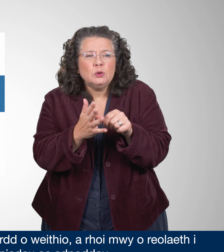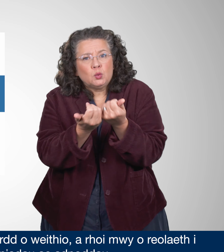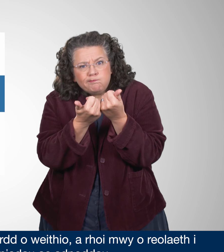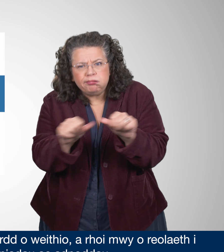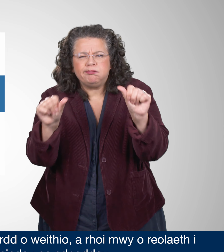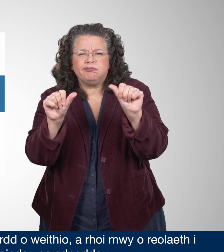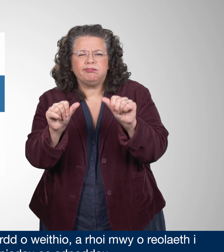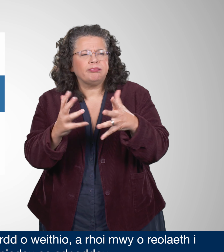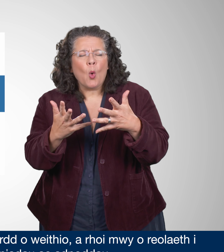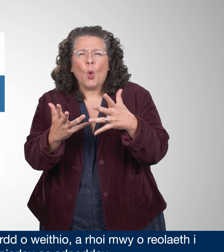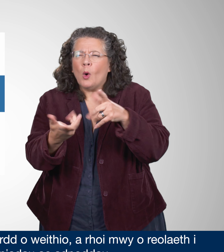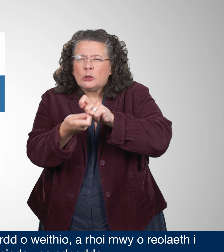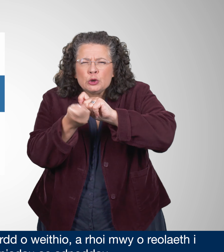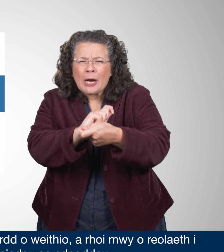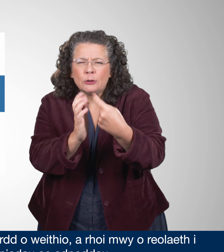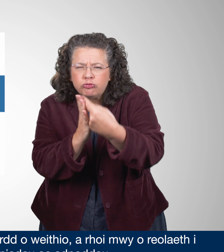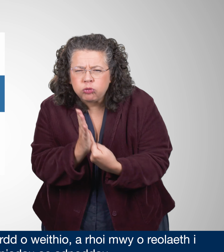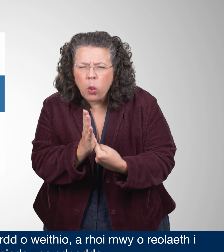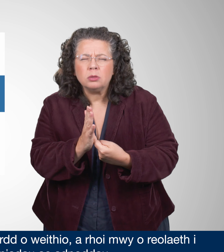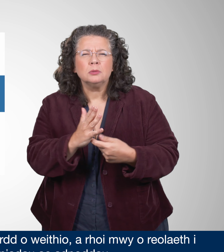A rhoi mwy o reolaeth